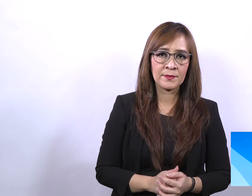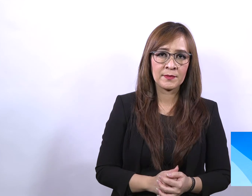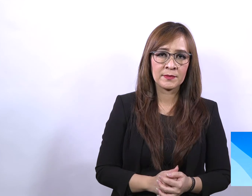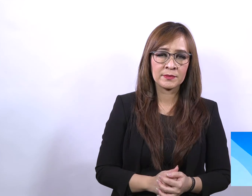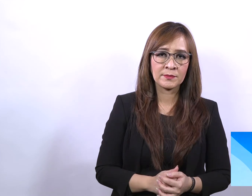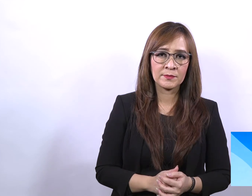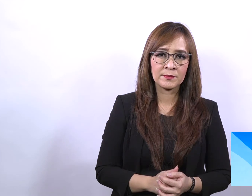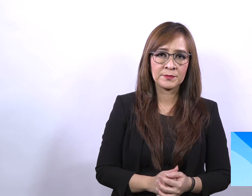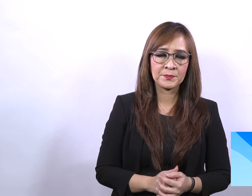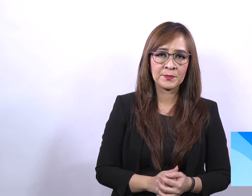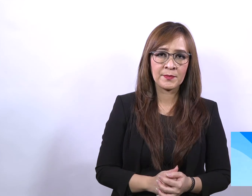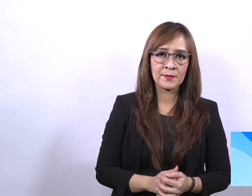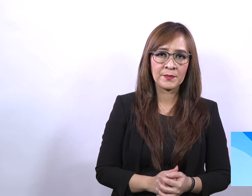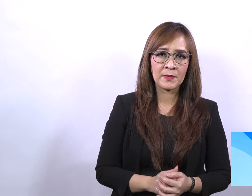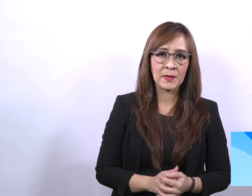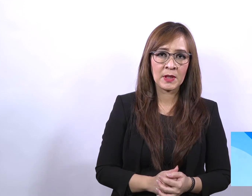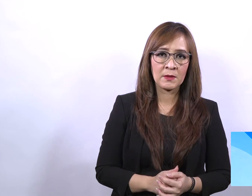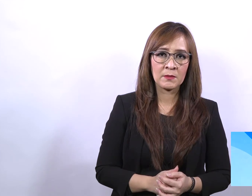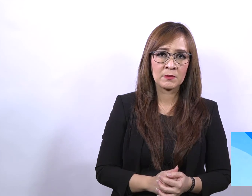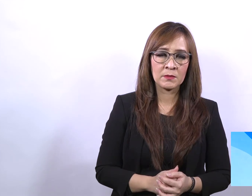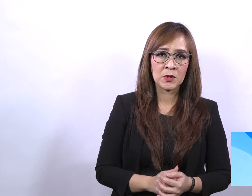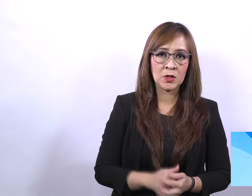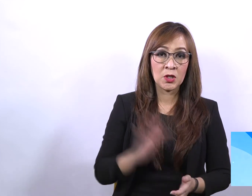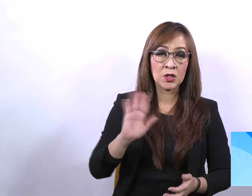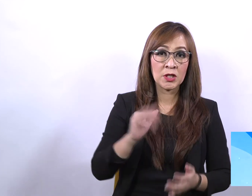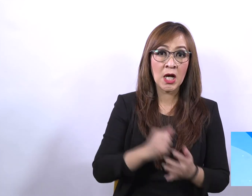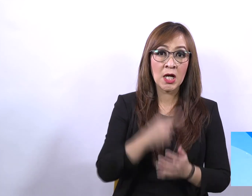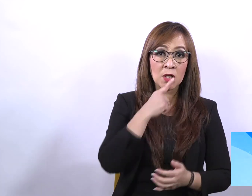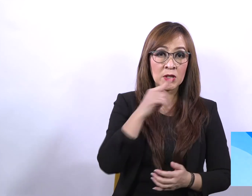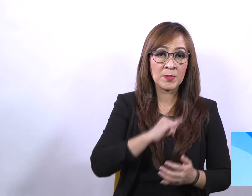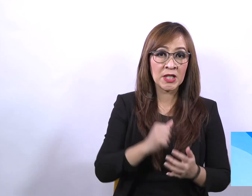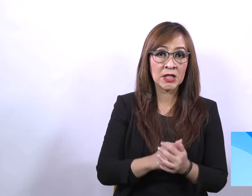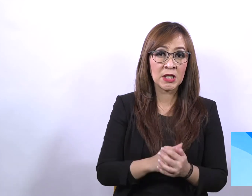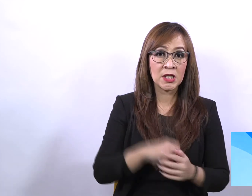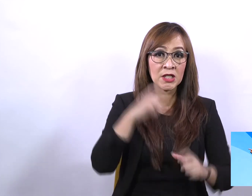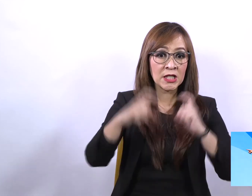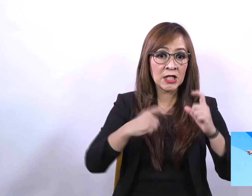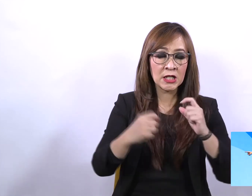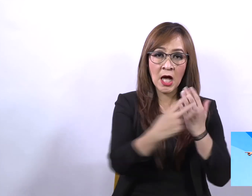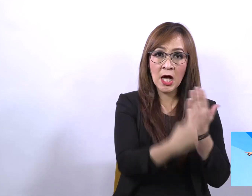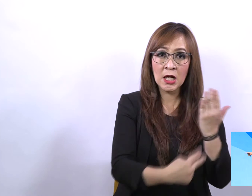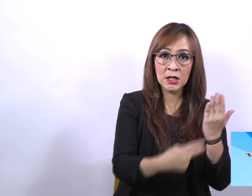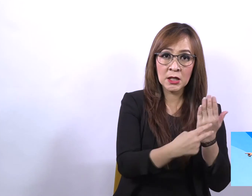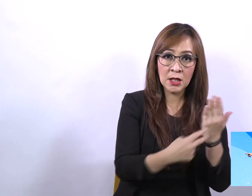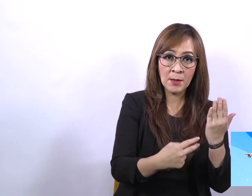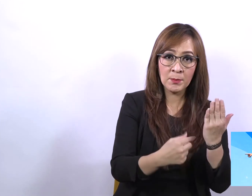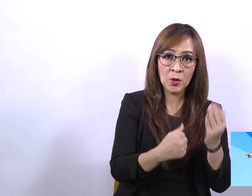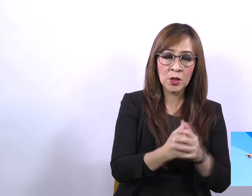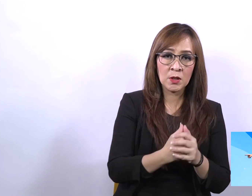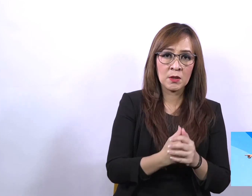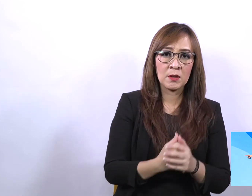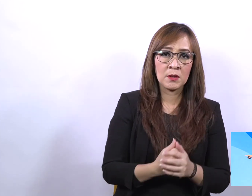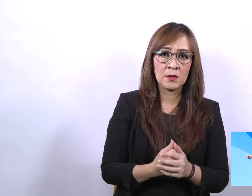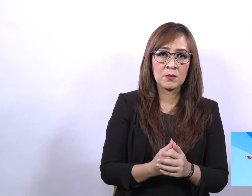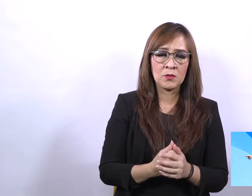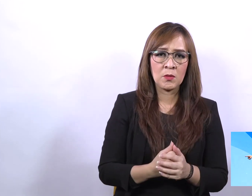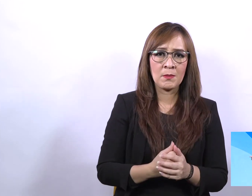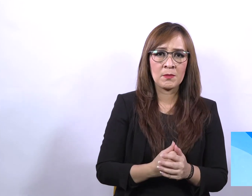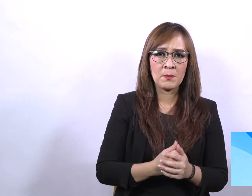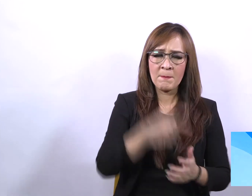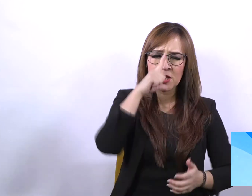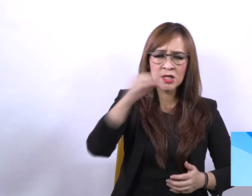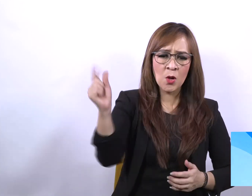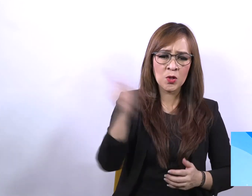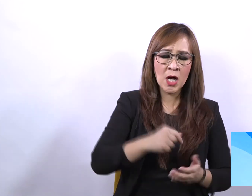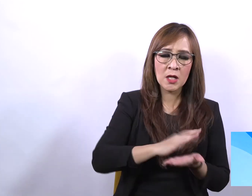suara Roh Kudus tetapi matanya sudah dicungkil Hai dan dia sudah jadi bahan tertawaan orang filistin Hai